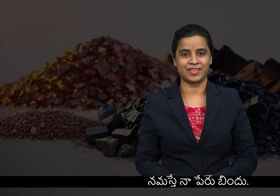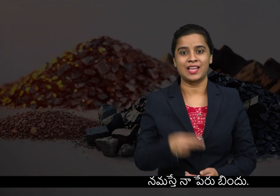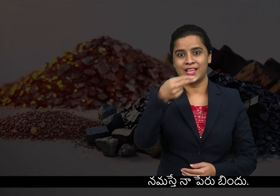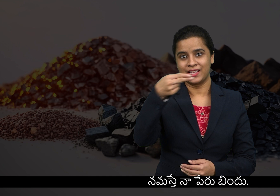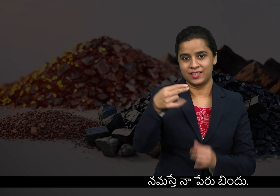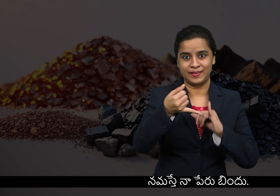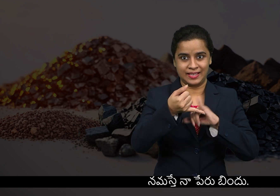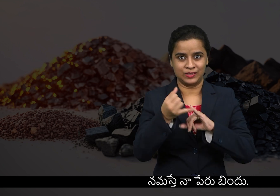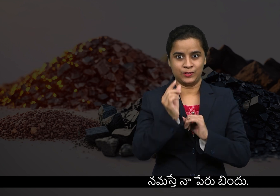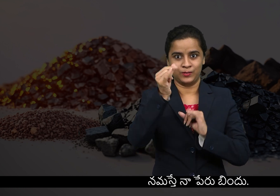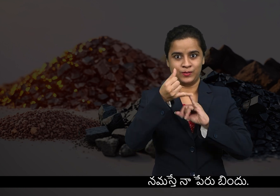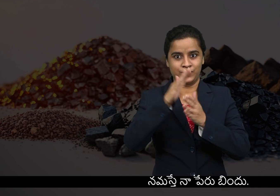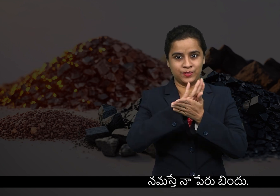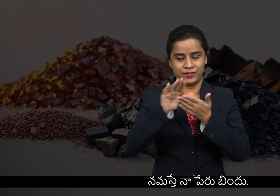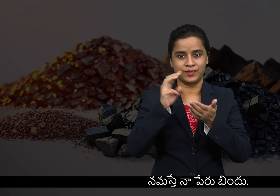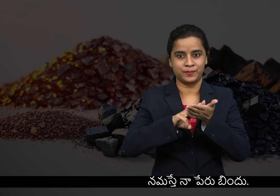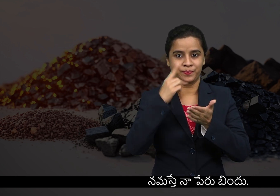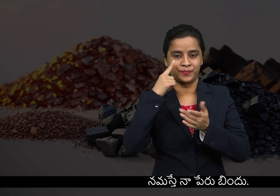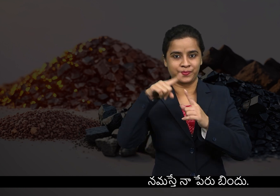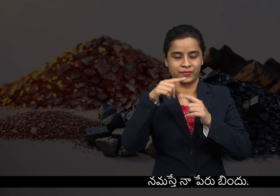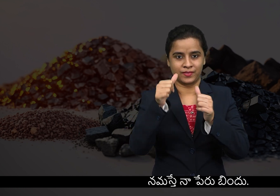నా పేరు బిందు.